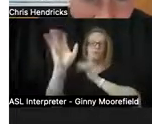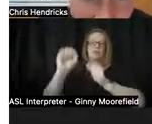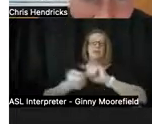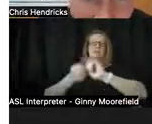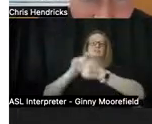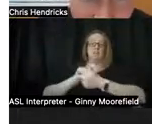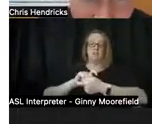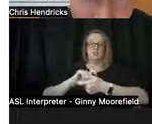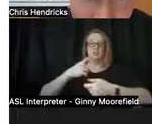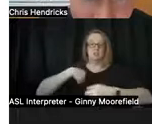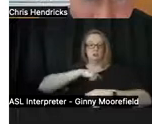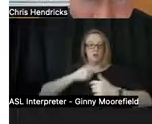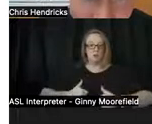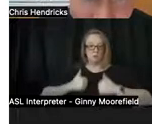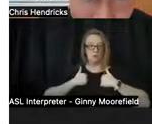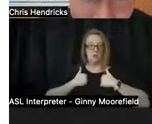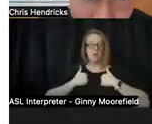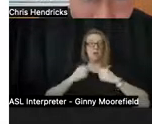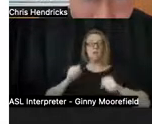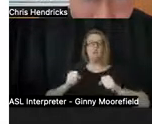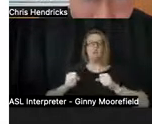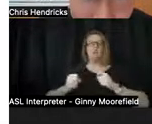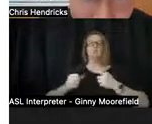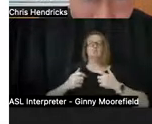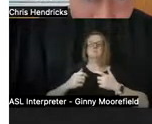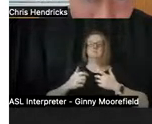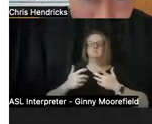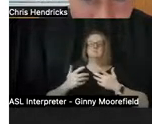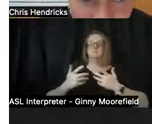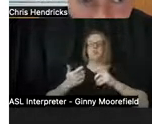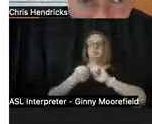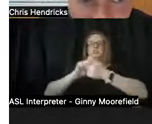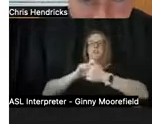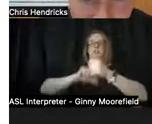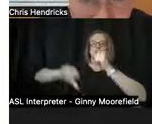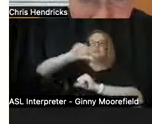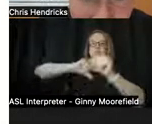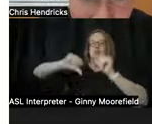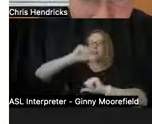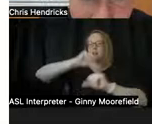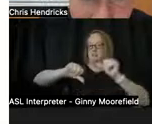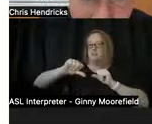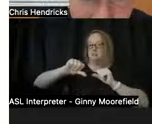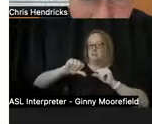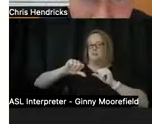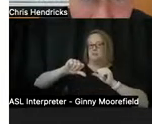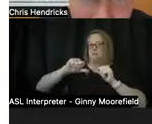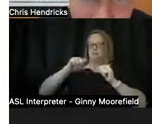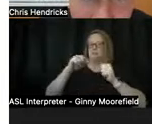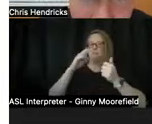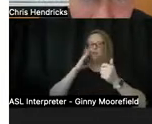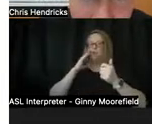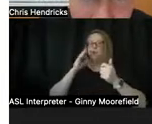vida y nuestro derecho a votar Y cómo va a cambiar la sociedad